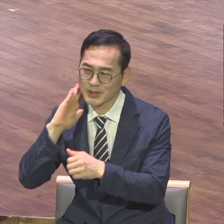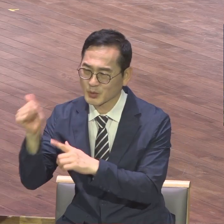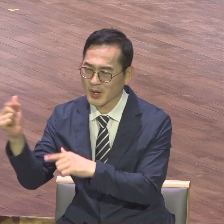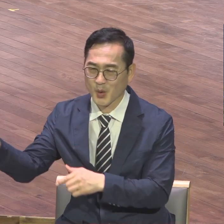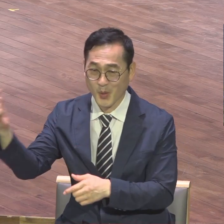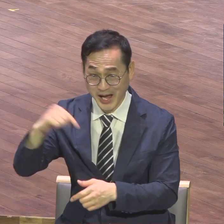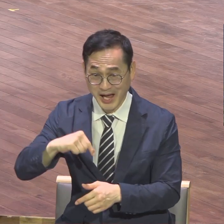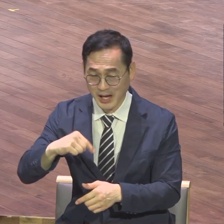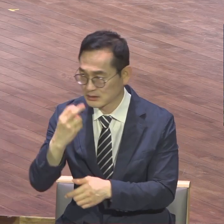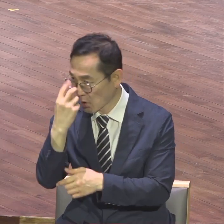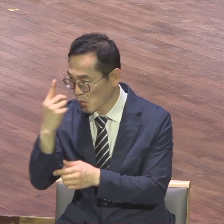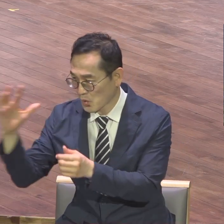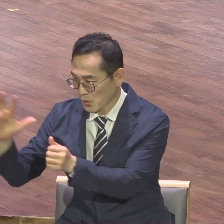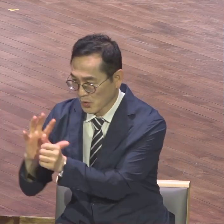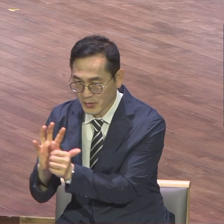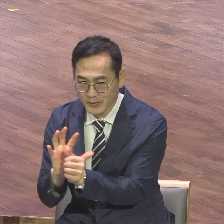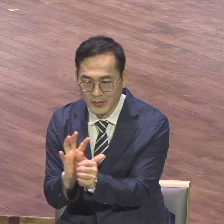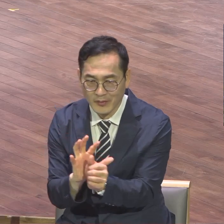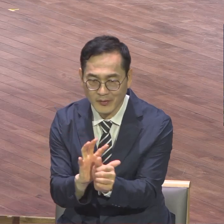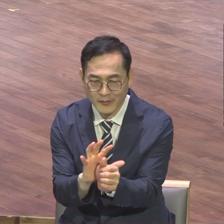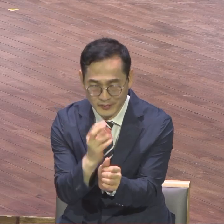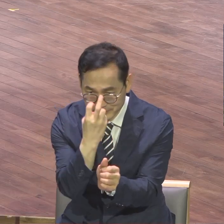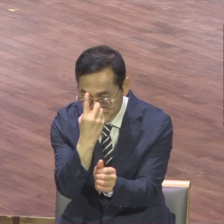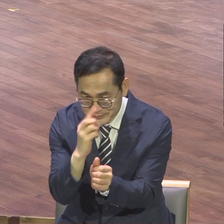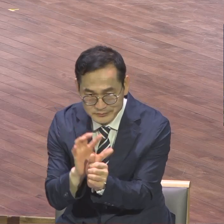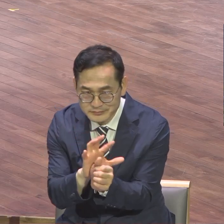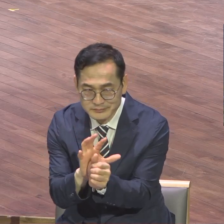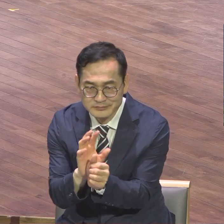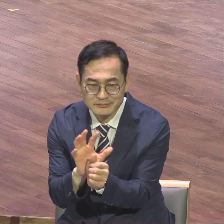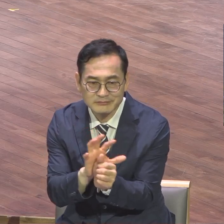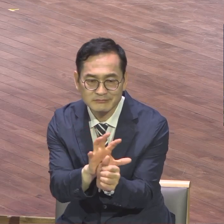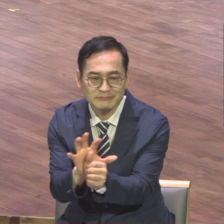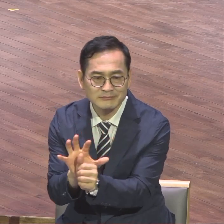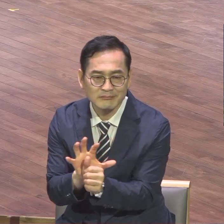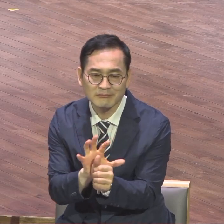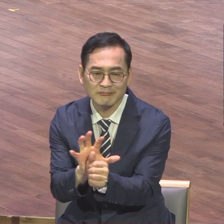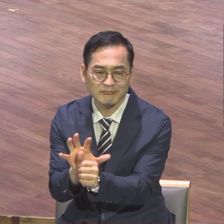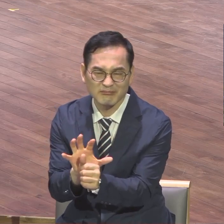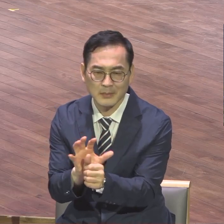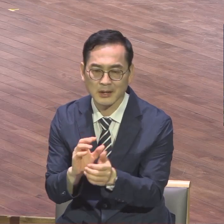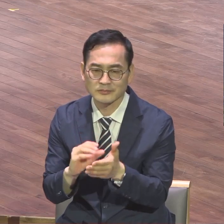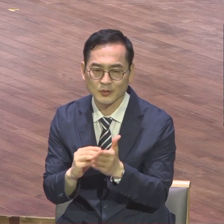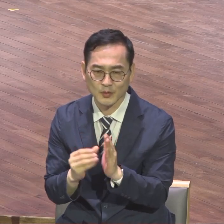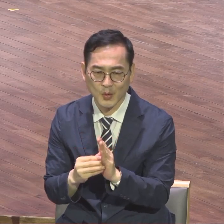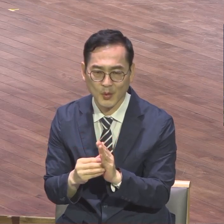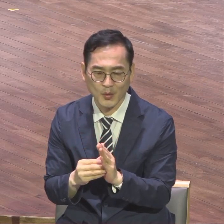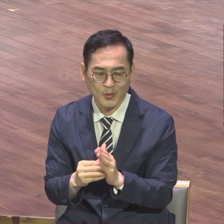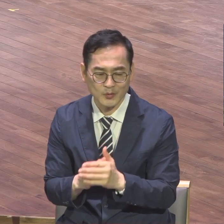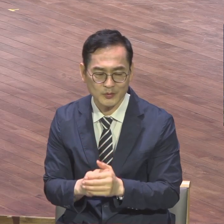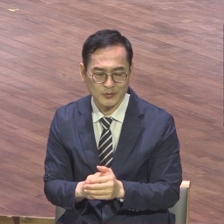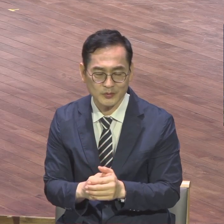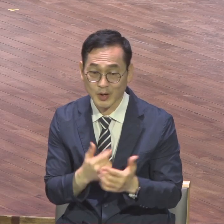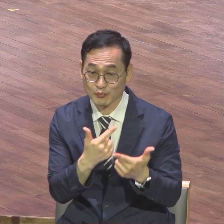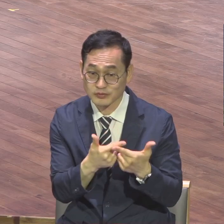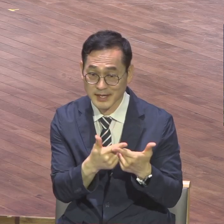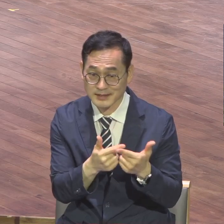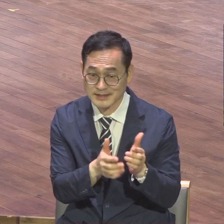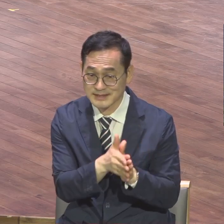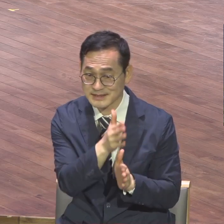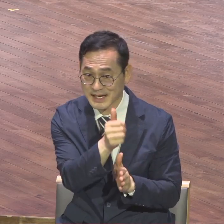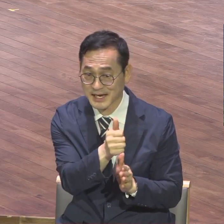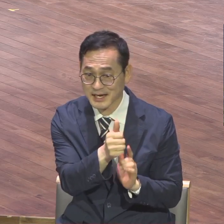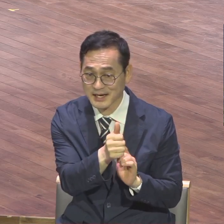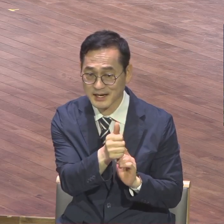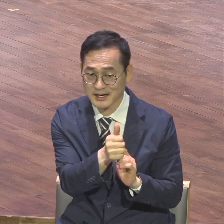나라에서 보내가지고 계속해서 그렇게 경호를 하고 특별히 부산 시장 중심으로 회의를